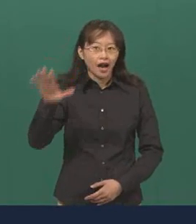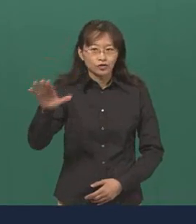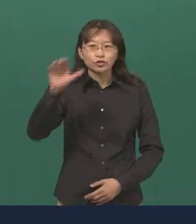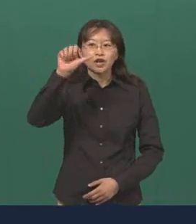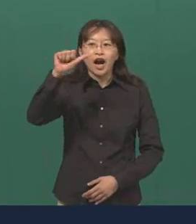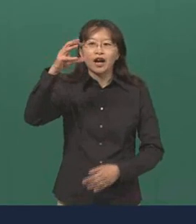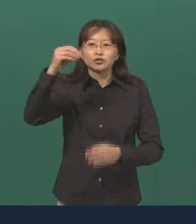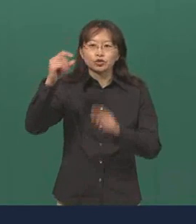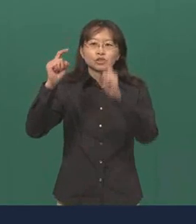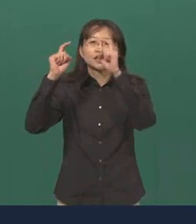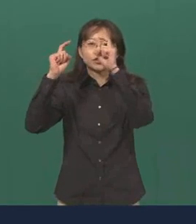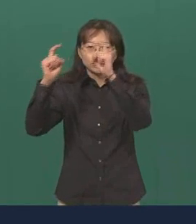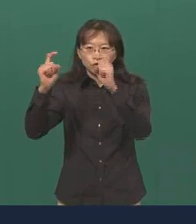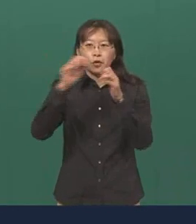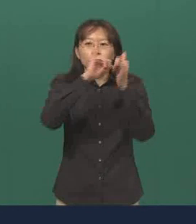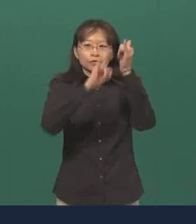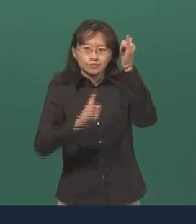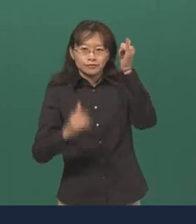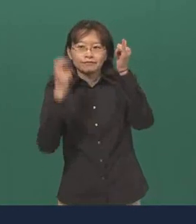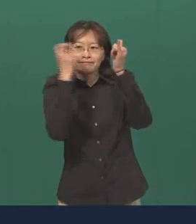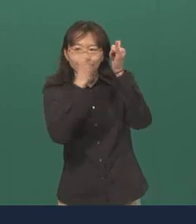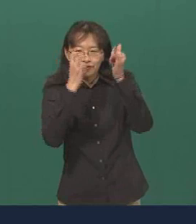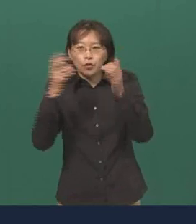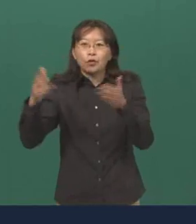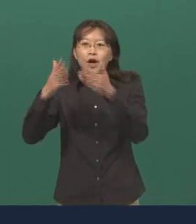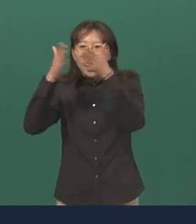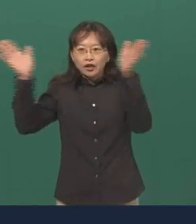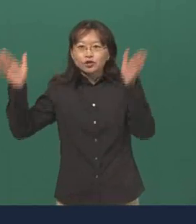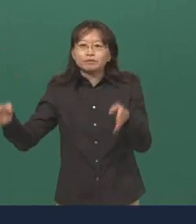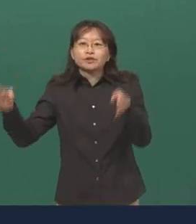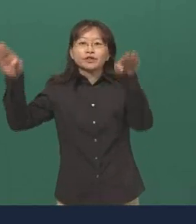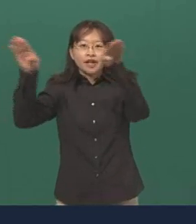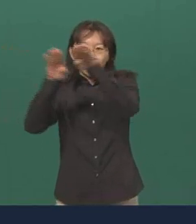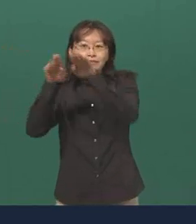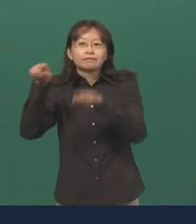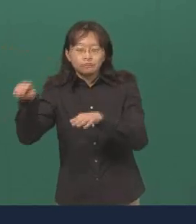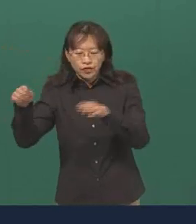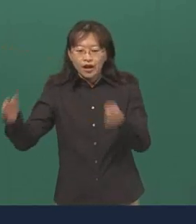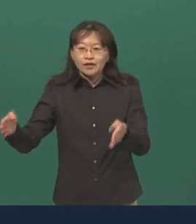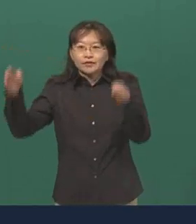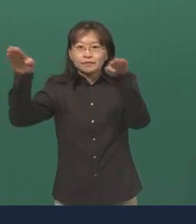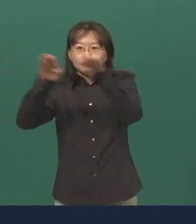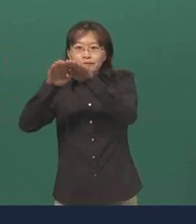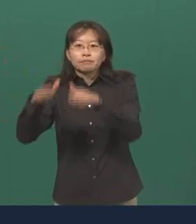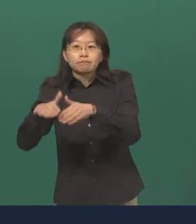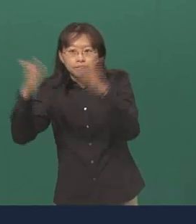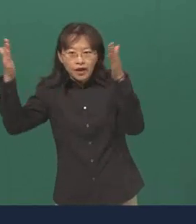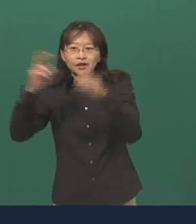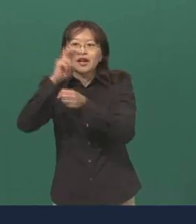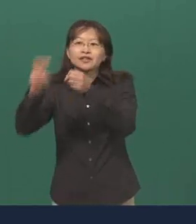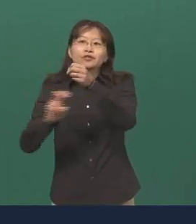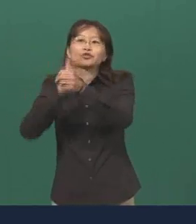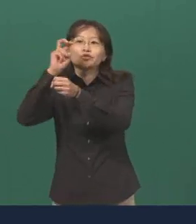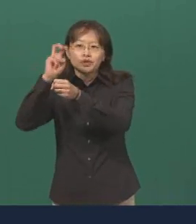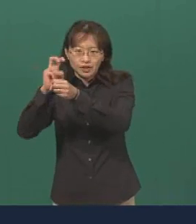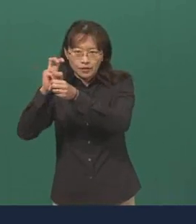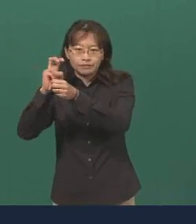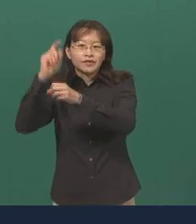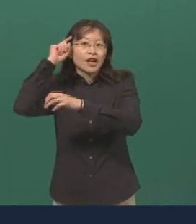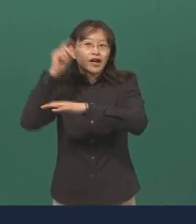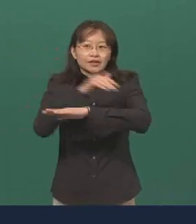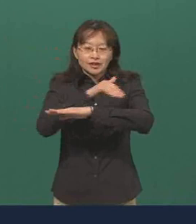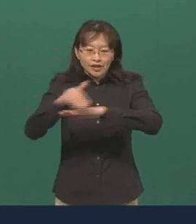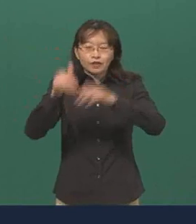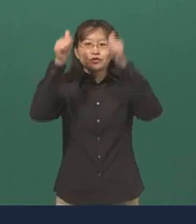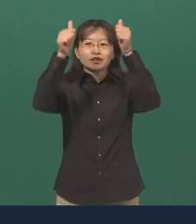開館20周年を迎えた近江八幡市にある安土城考古博物館では企画展が開